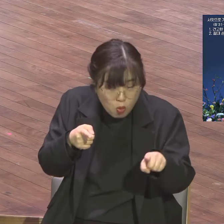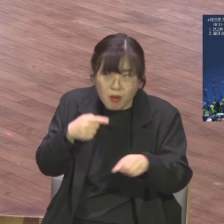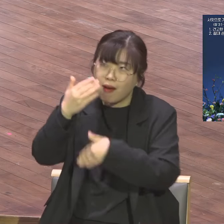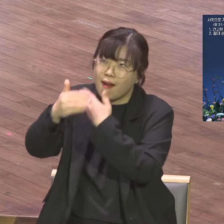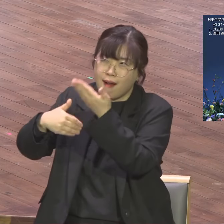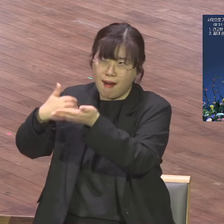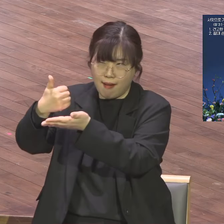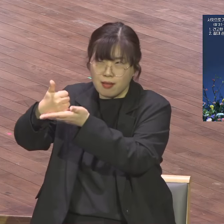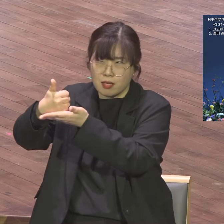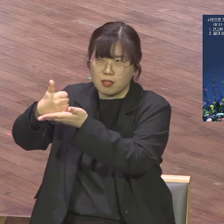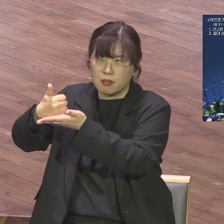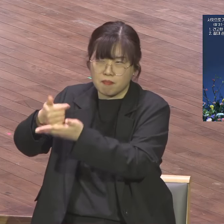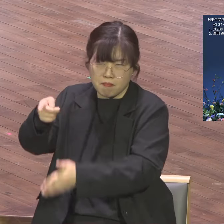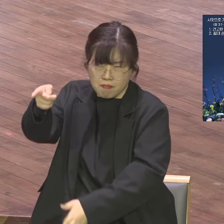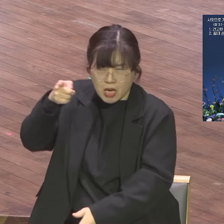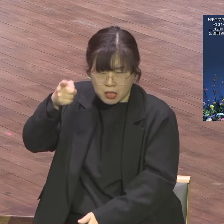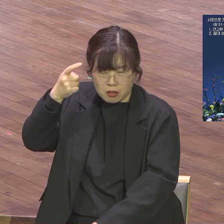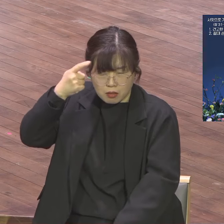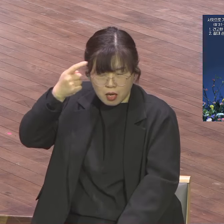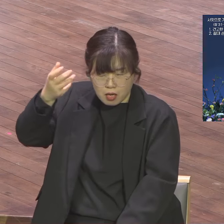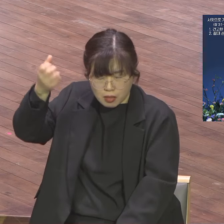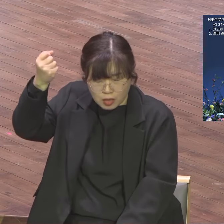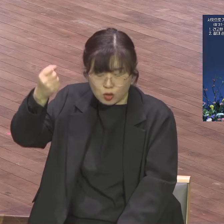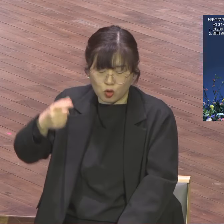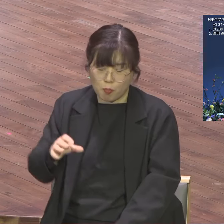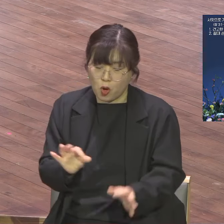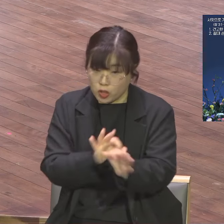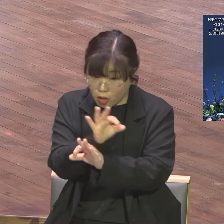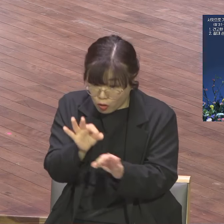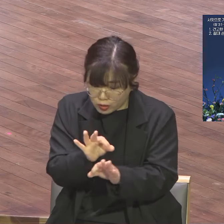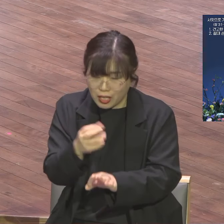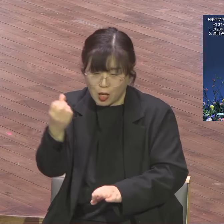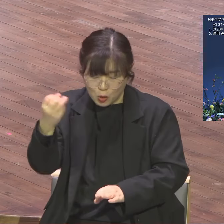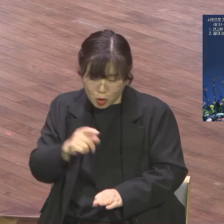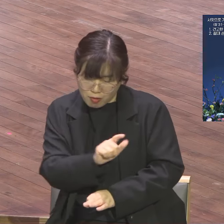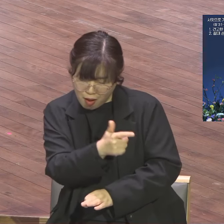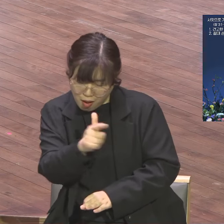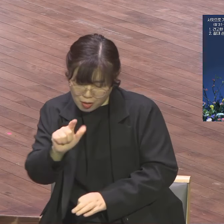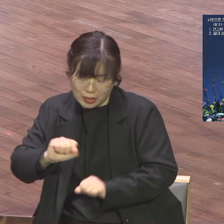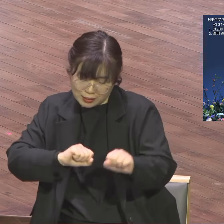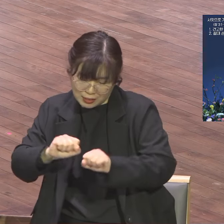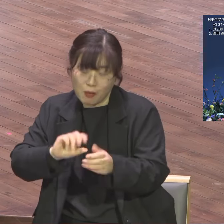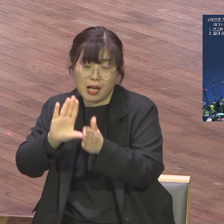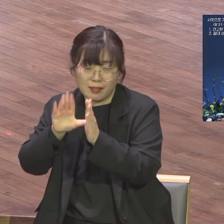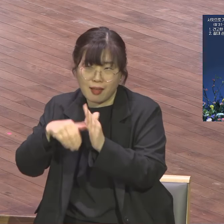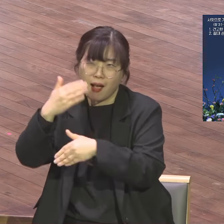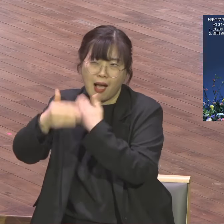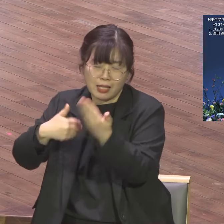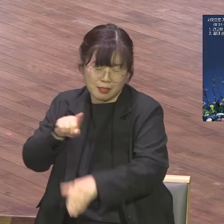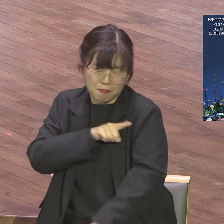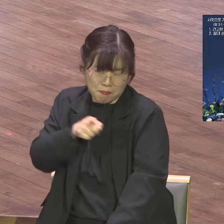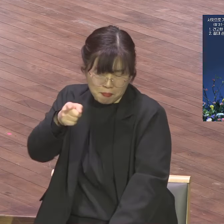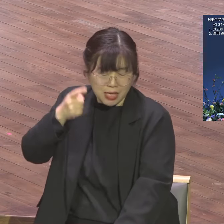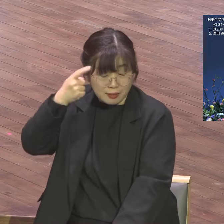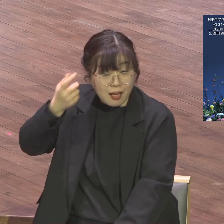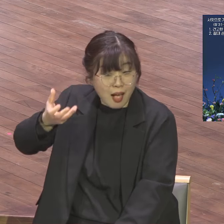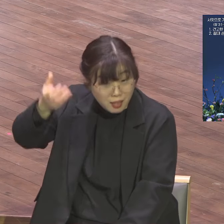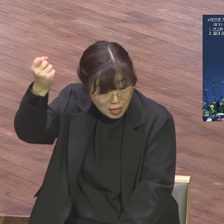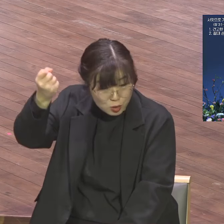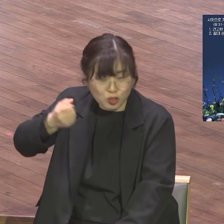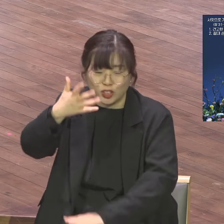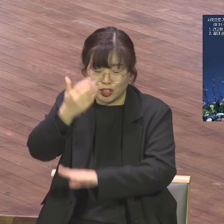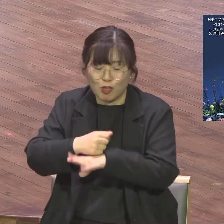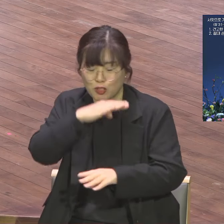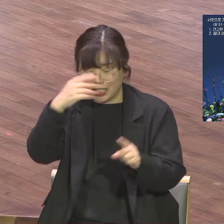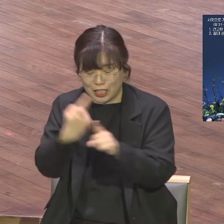237 지 서밋으로 당당히 서시기를 주님으로 축복합니다. 기도합시다. 아버지 하나님, 우리